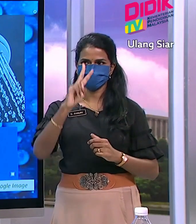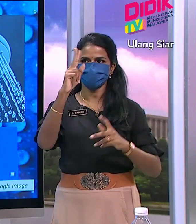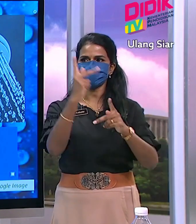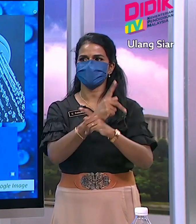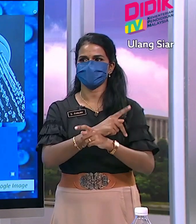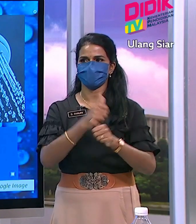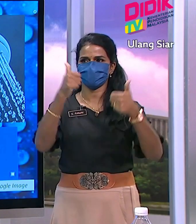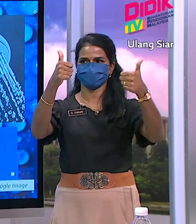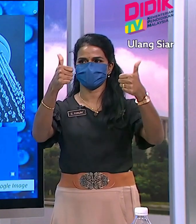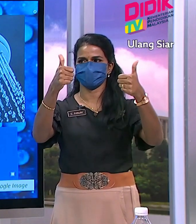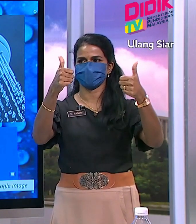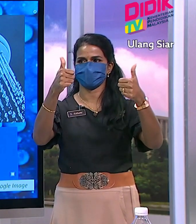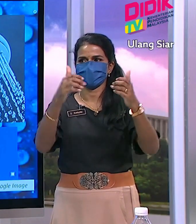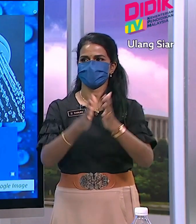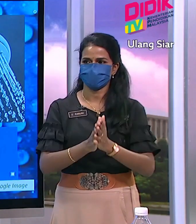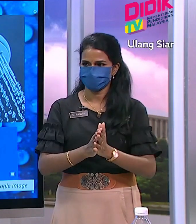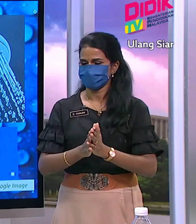Dua kali. Okey, terbaik.